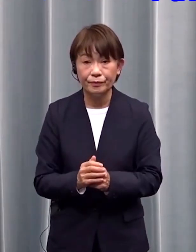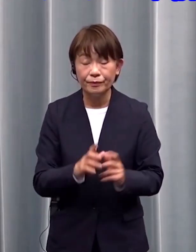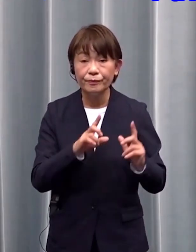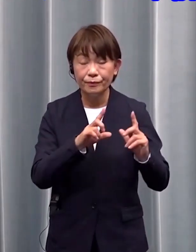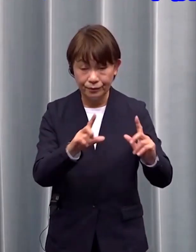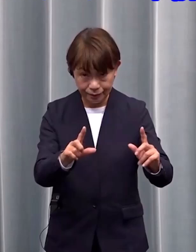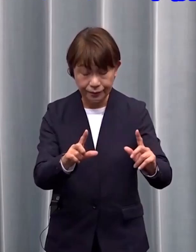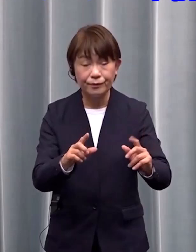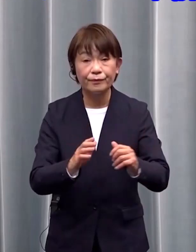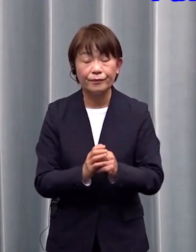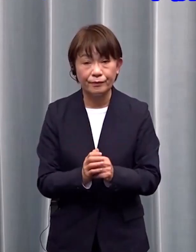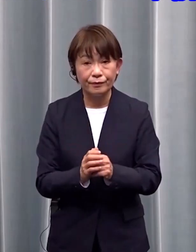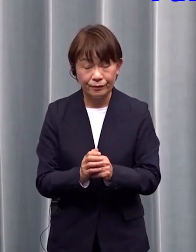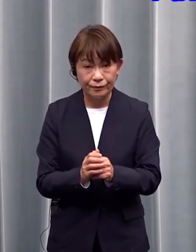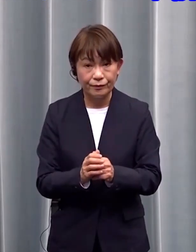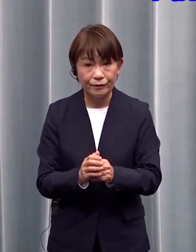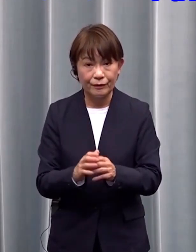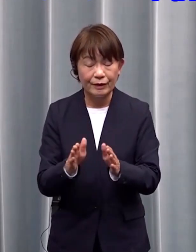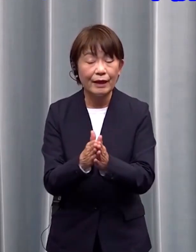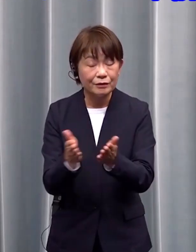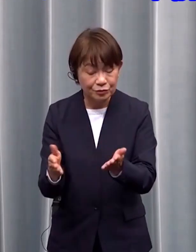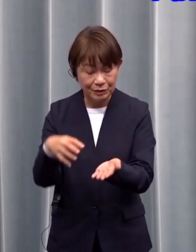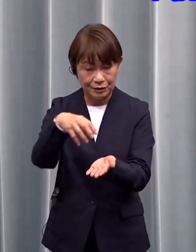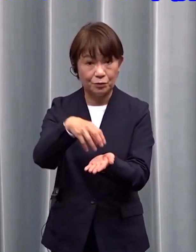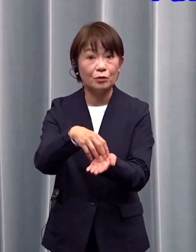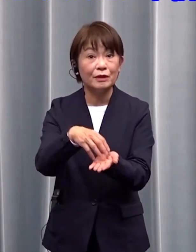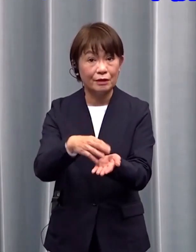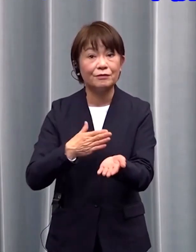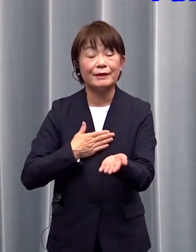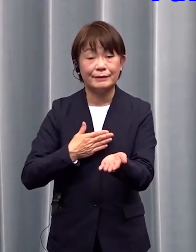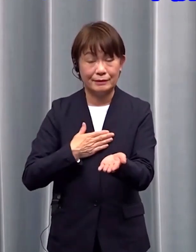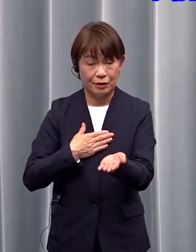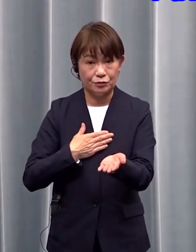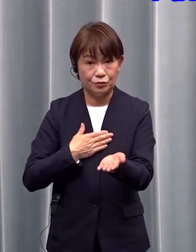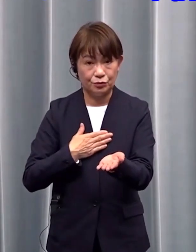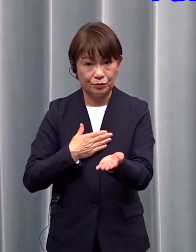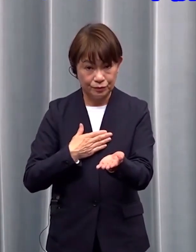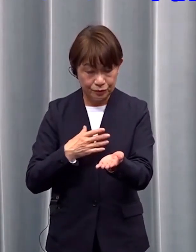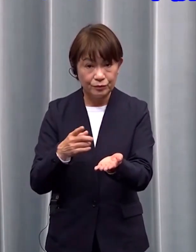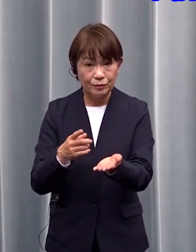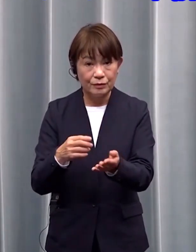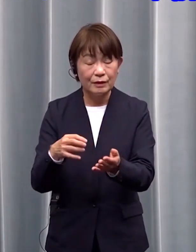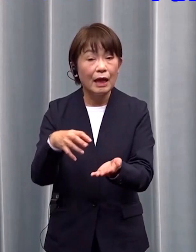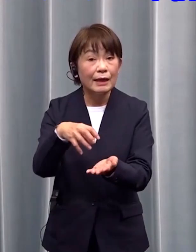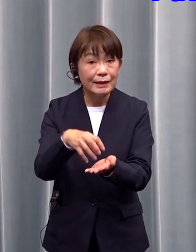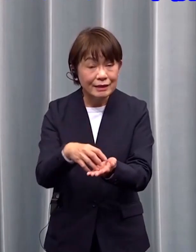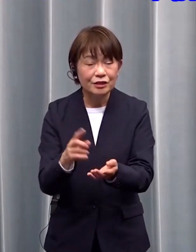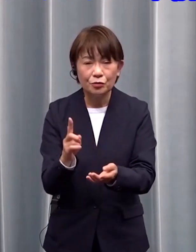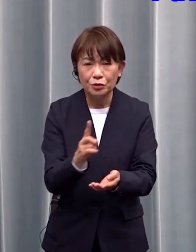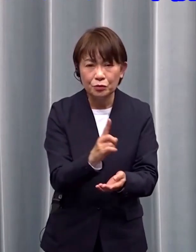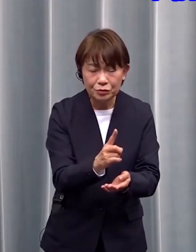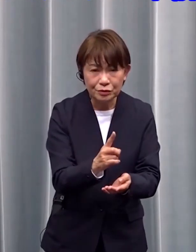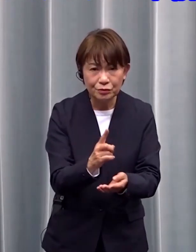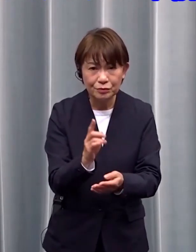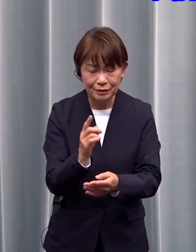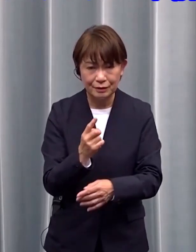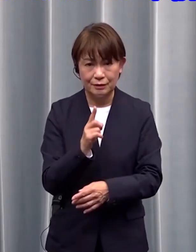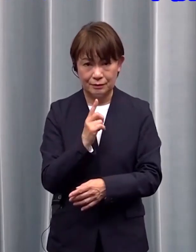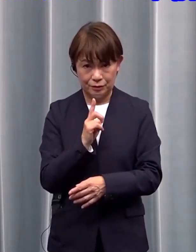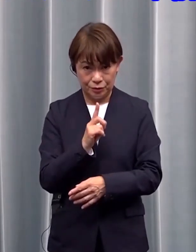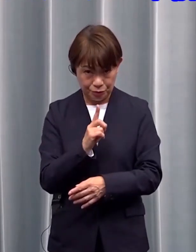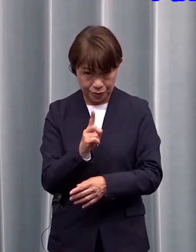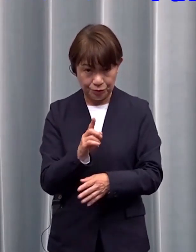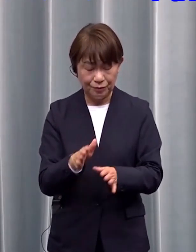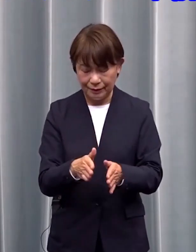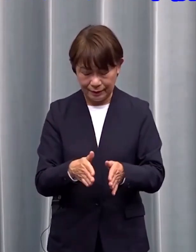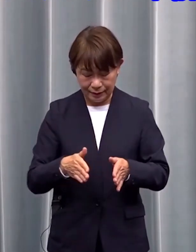事があることは聞いておりますけれども、個別の記事の一つ一つについてですね、コメントすることは差し控えたいと思います